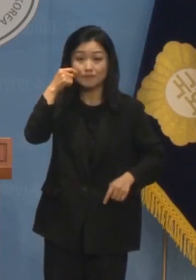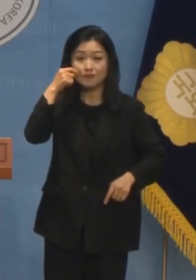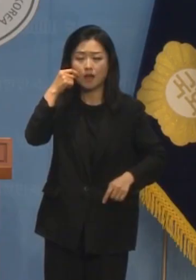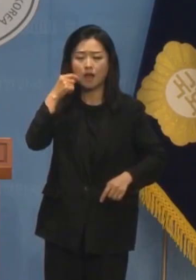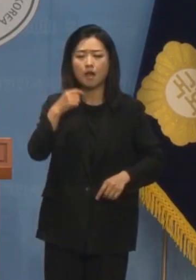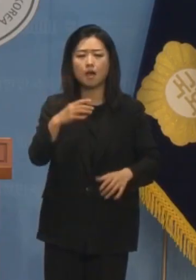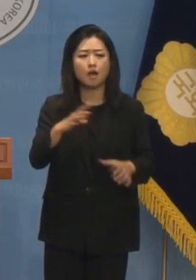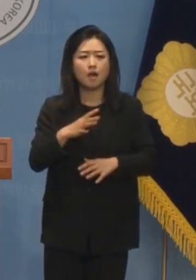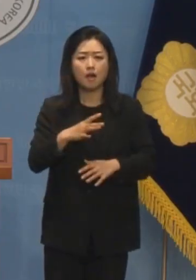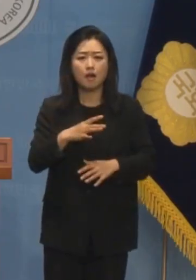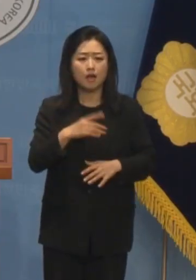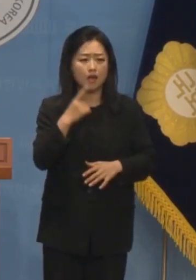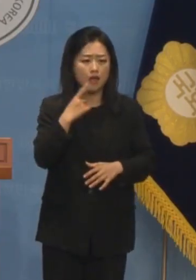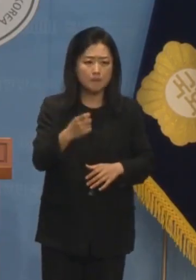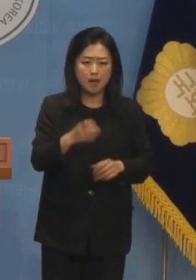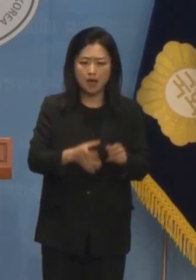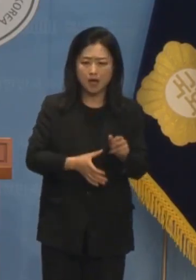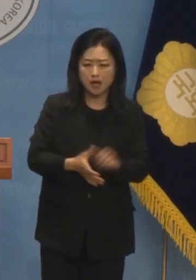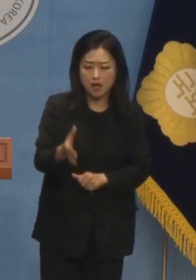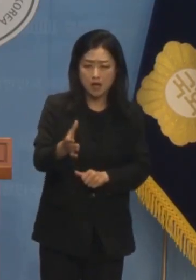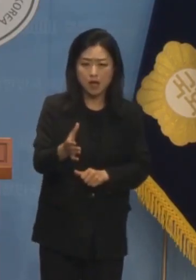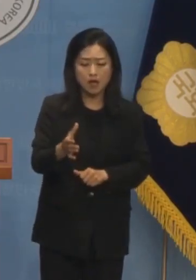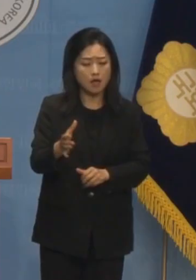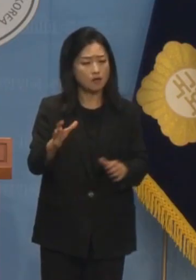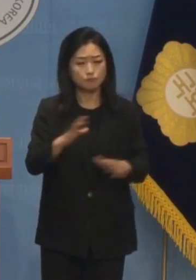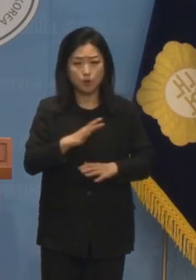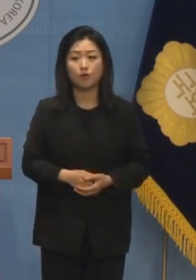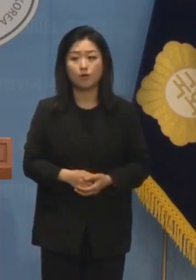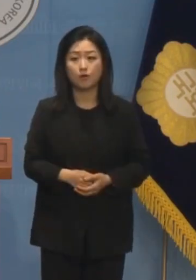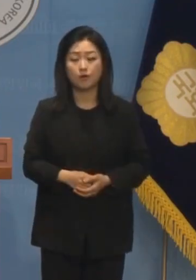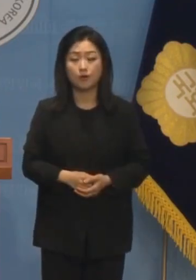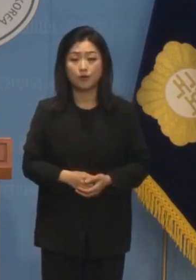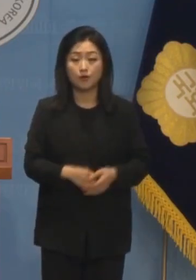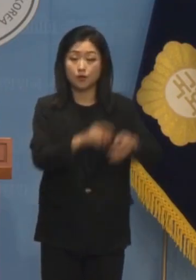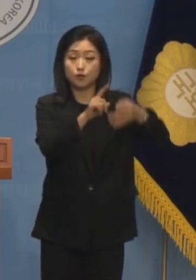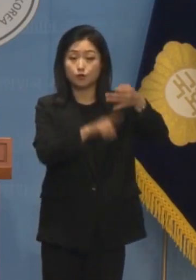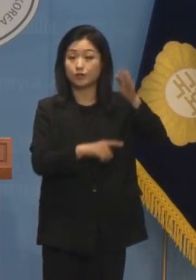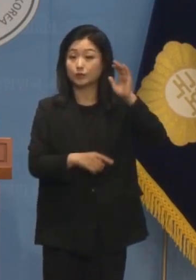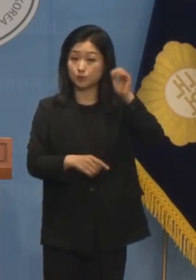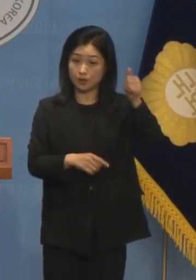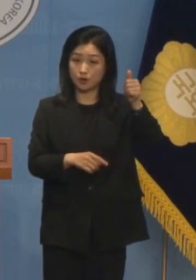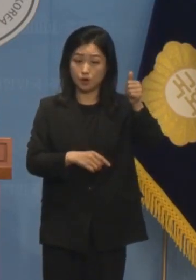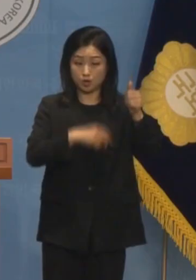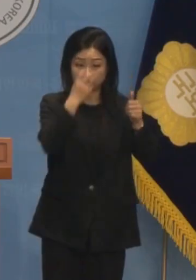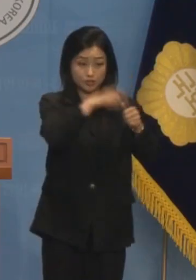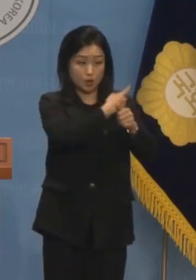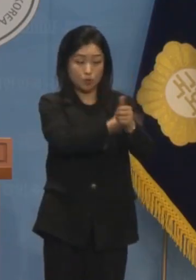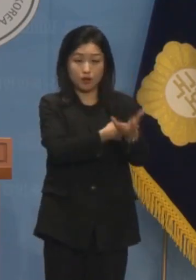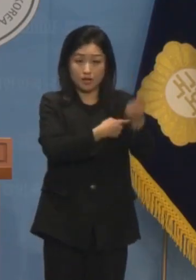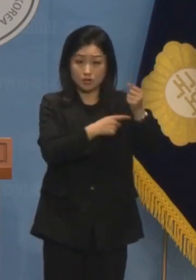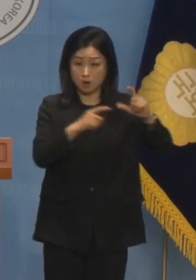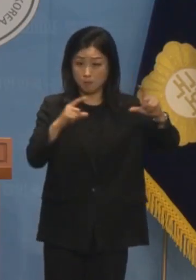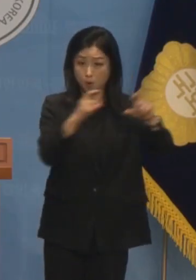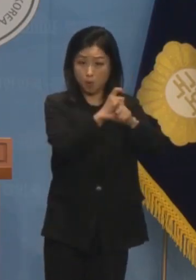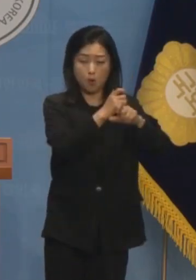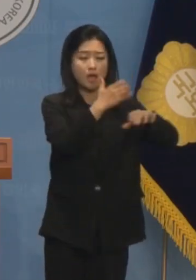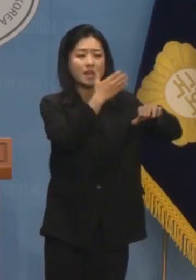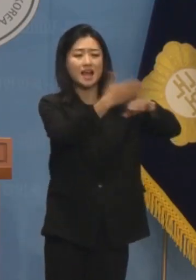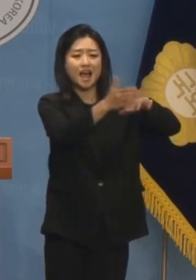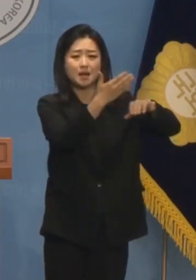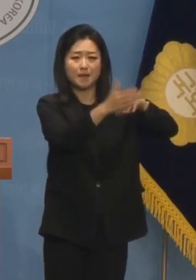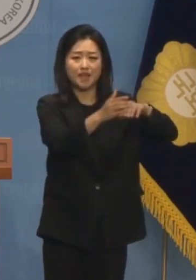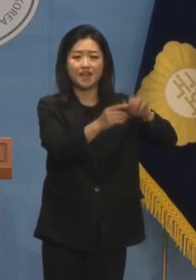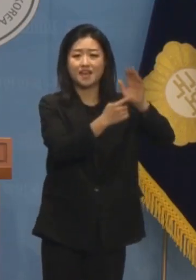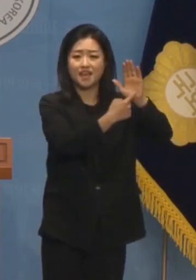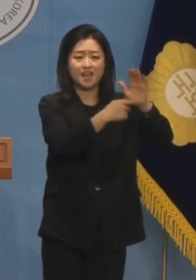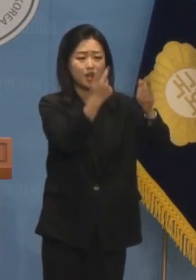압수수색으로 겁박하고 법기술을 활용해 공포로 몰아넣습니다. 윤석열 대통령은 수사권을 갖고 보복하면 그게 깡패지 검사냐